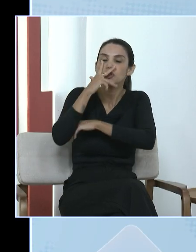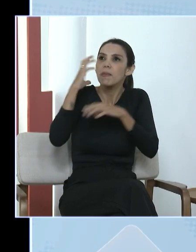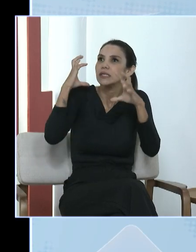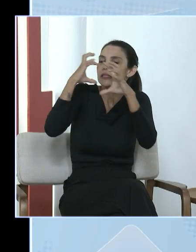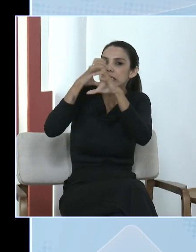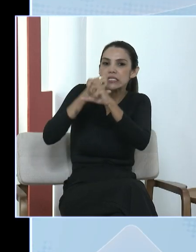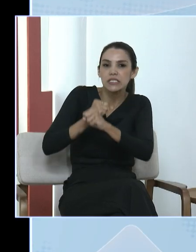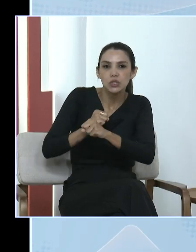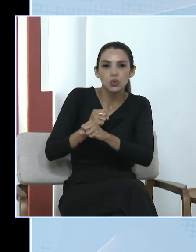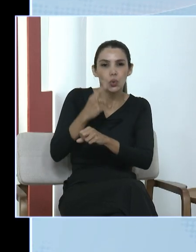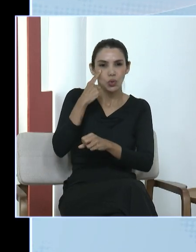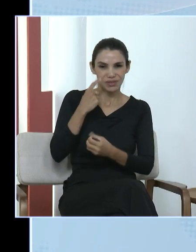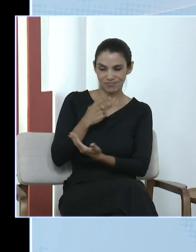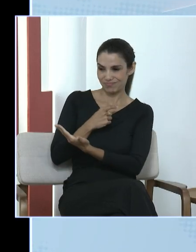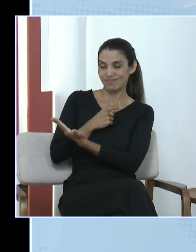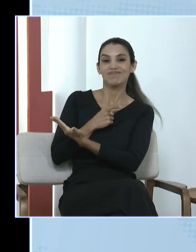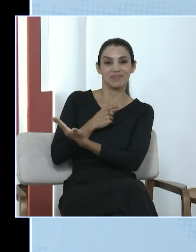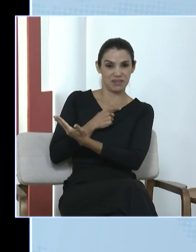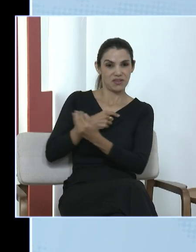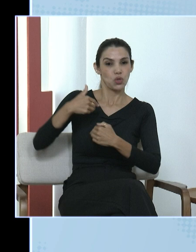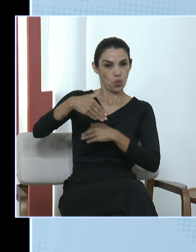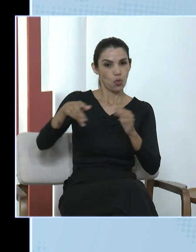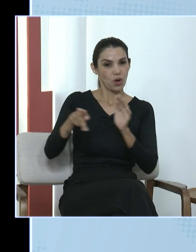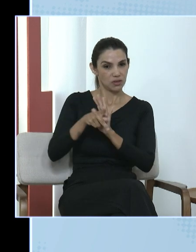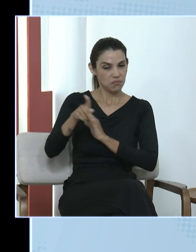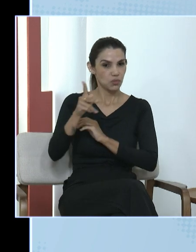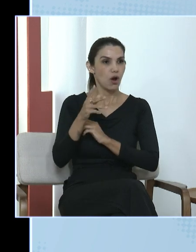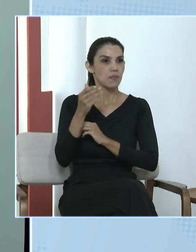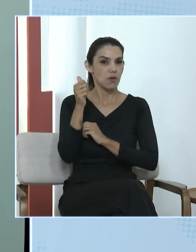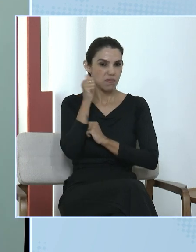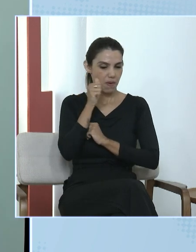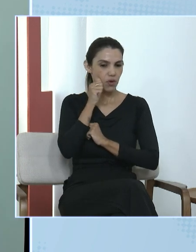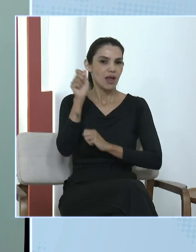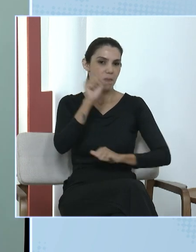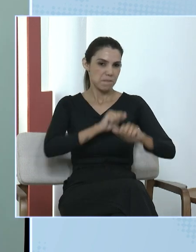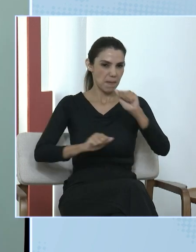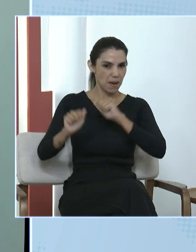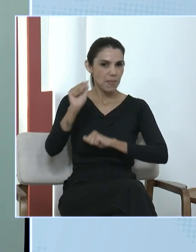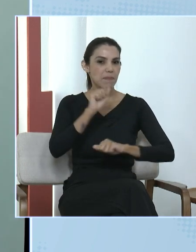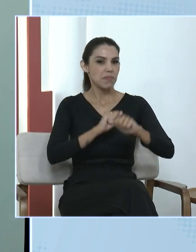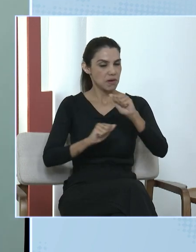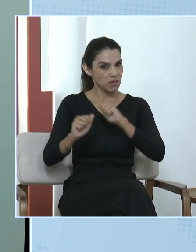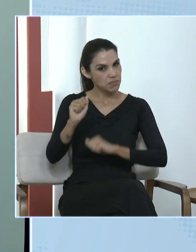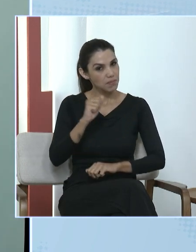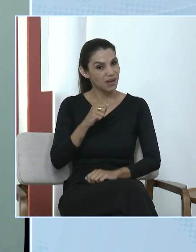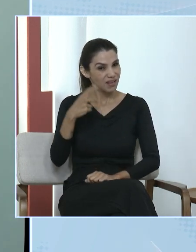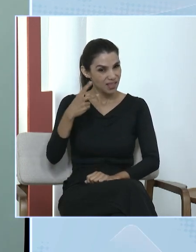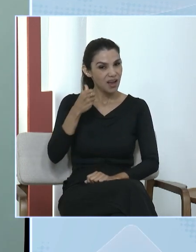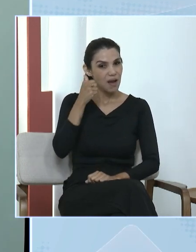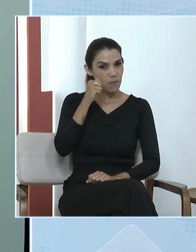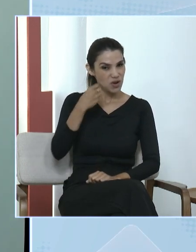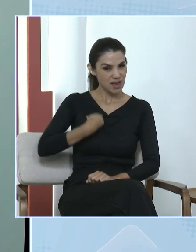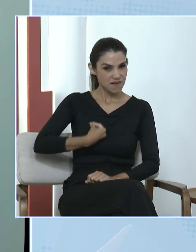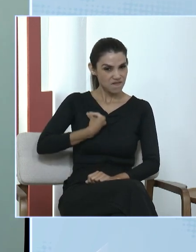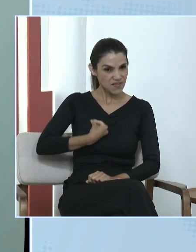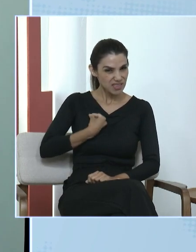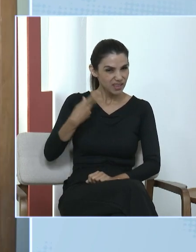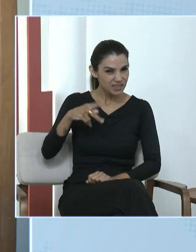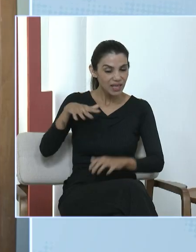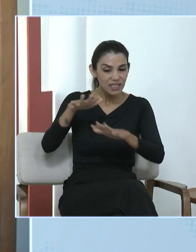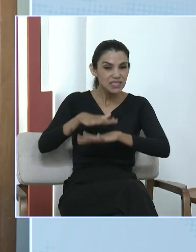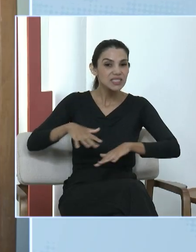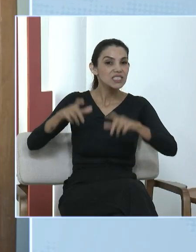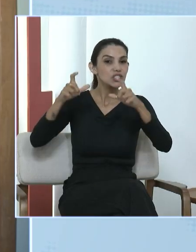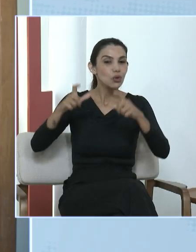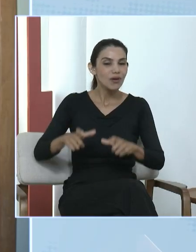imóveis chamam de dependência de empregada quase sempre tem cara de depósito. A vida das domésticas nesses espaços está retratada no